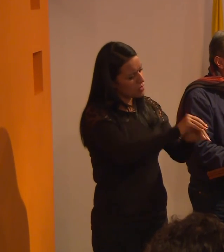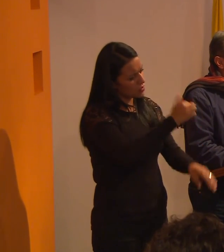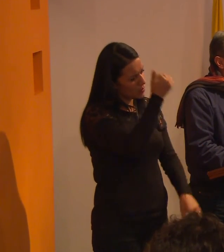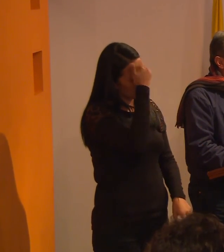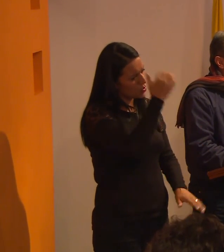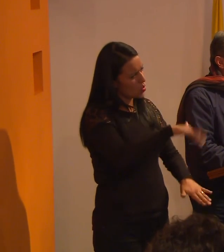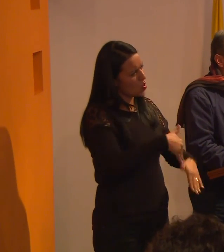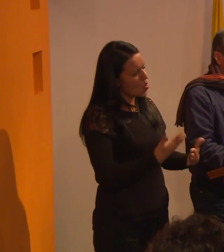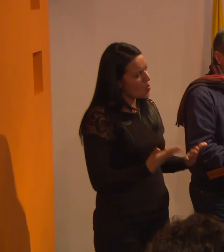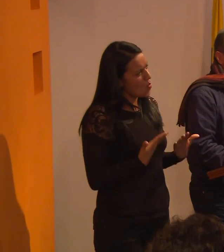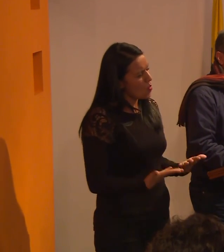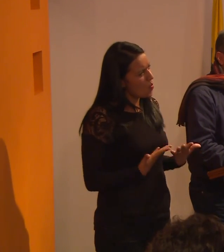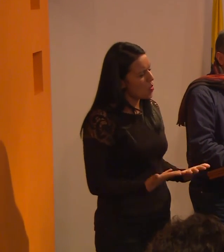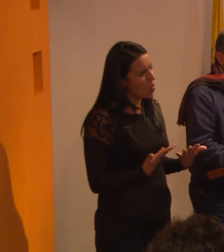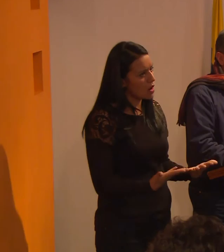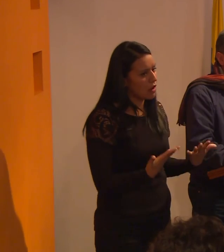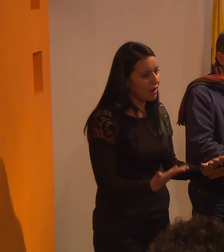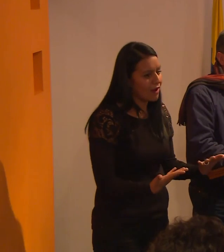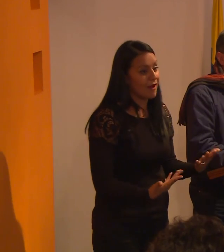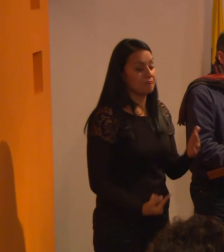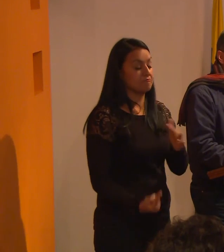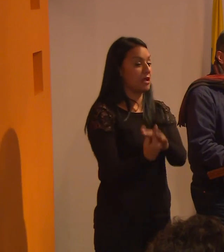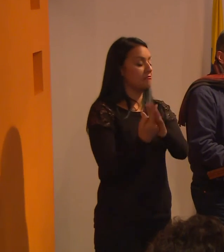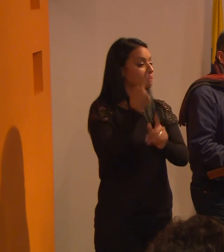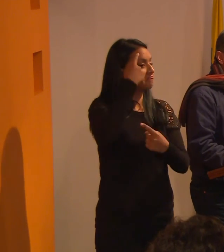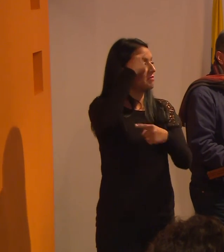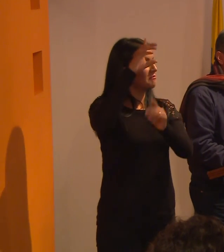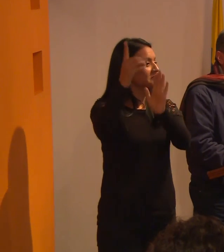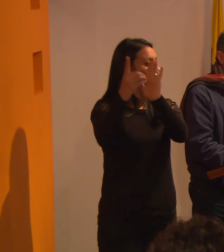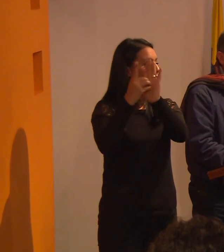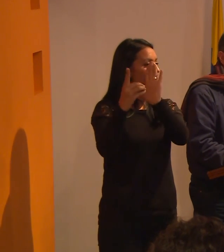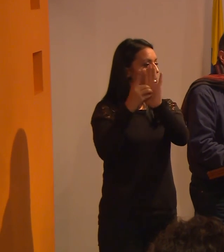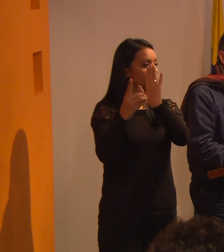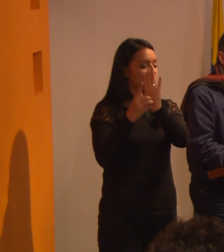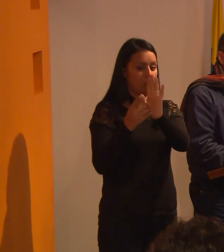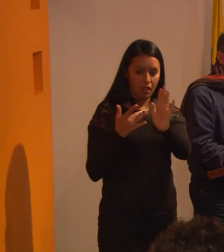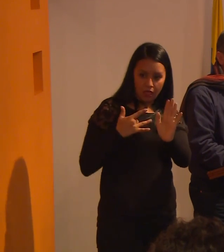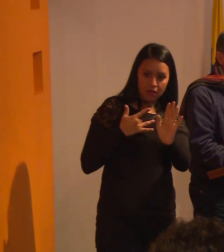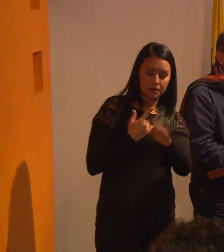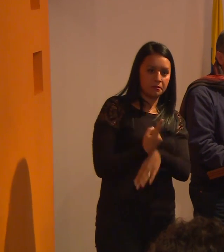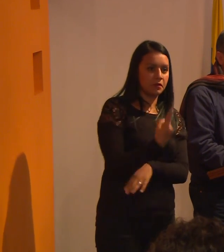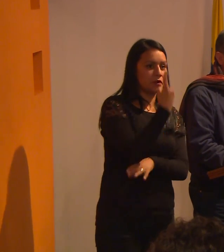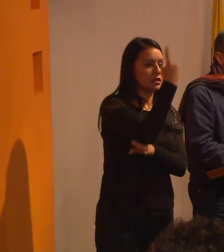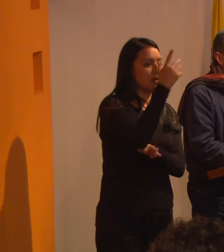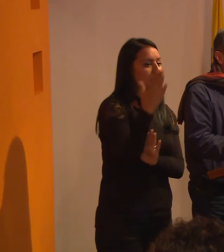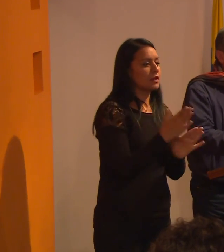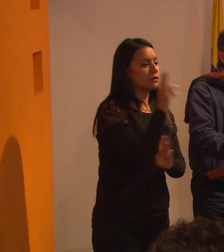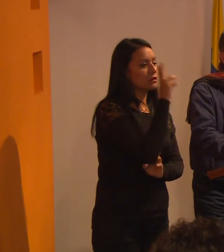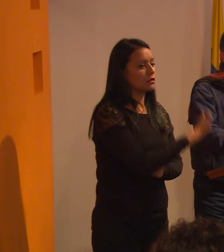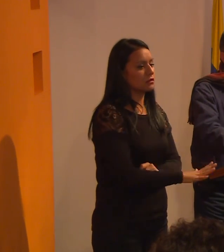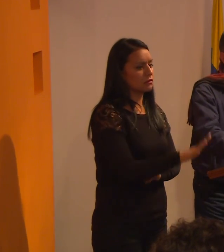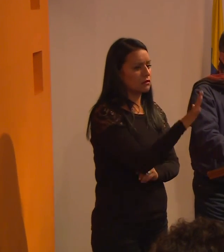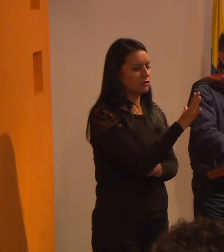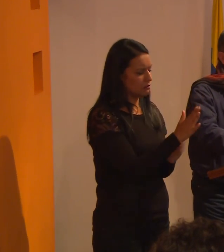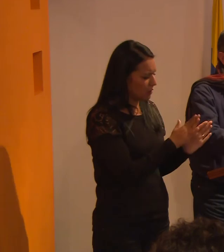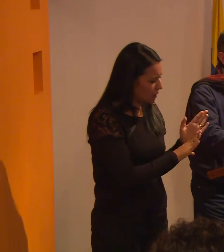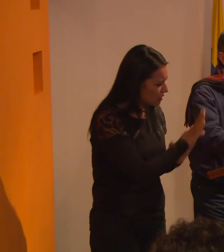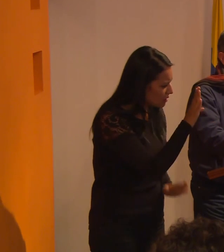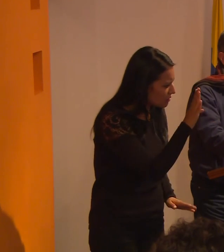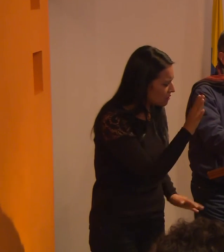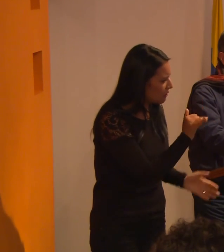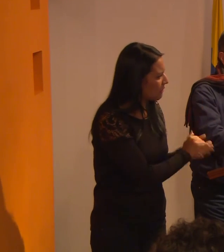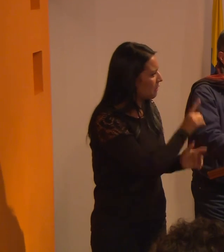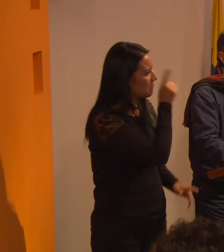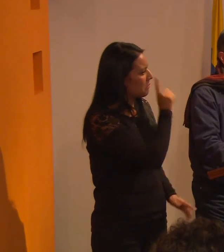maestros? Y entonces sale un decreto y entonces pegan las políticas al plan de desarrollo y entonces desconocen la